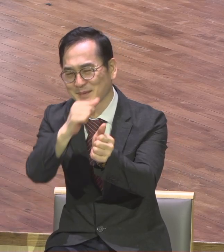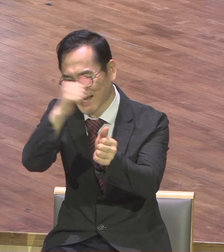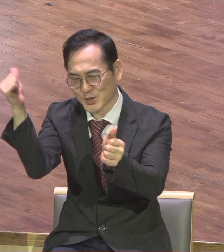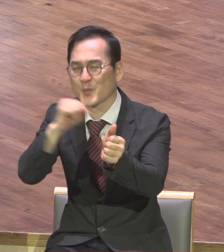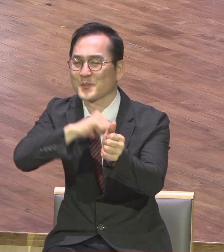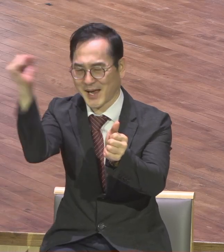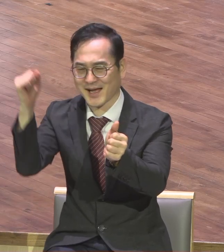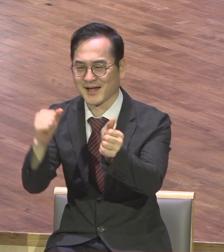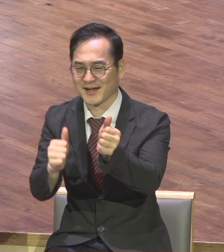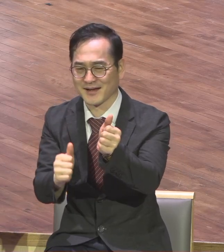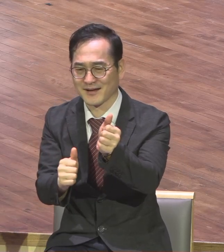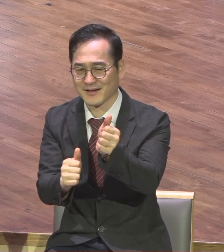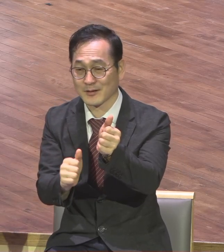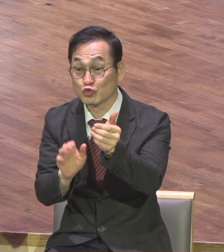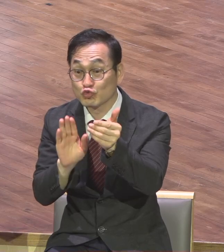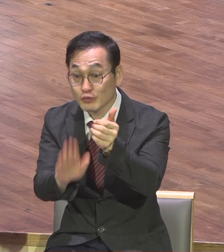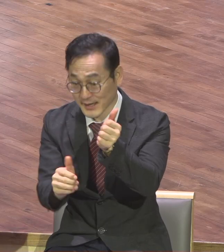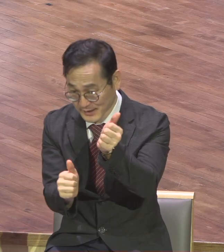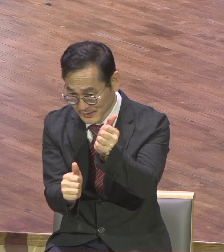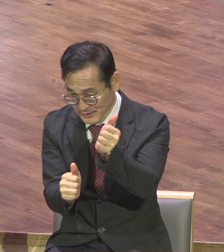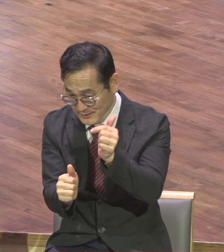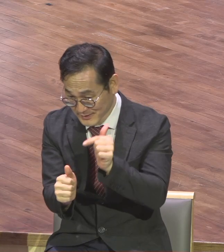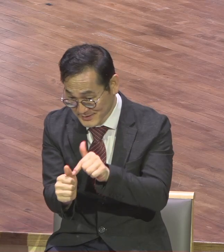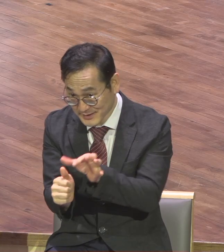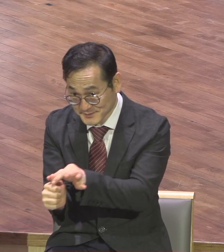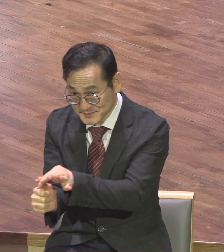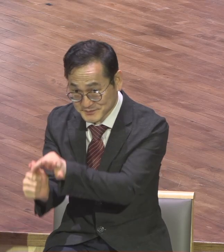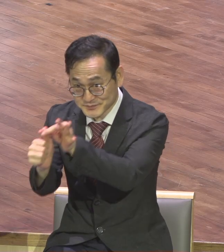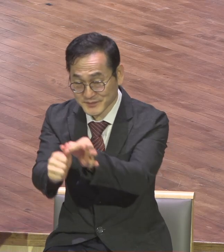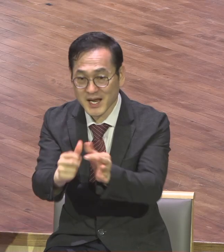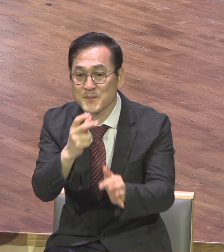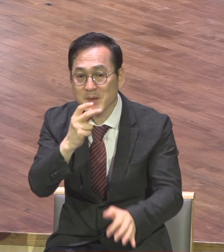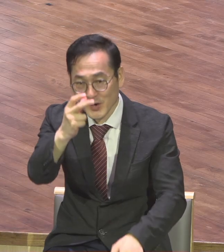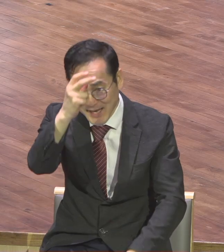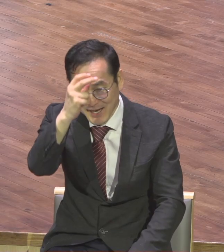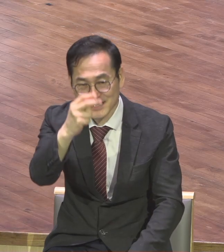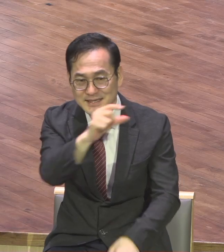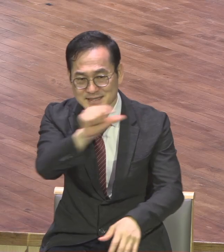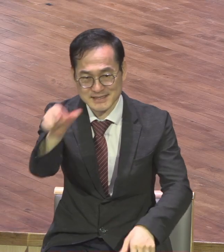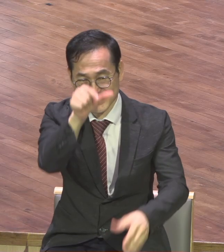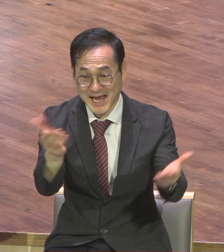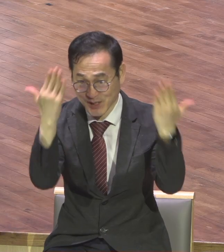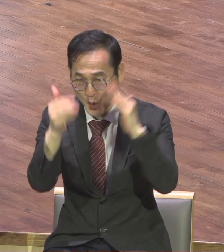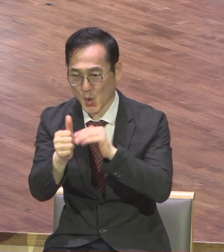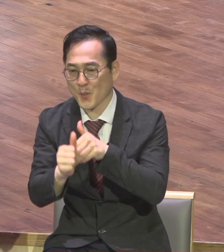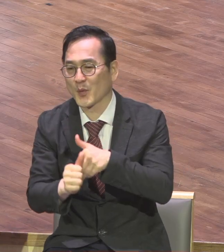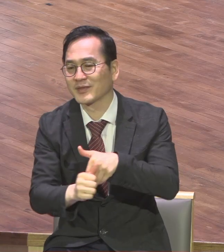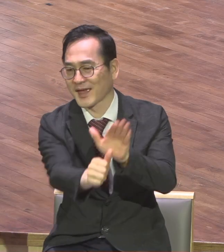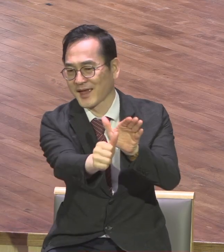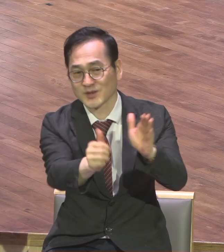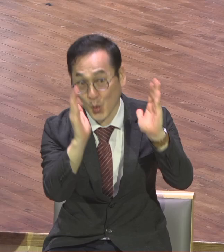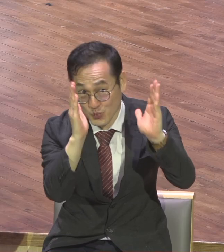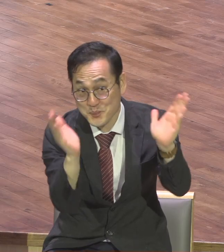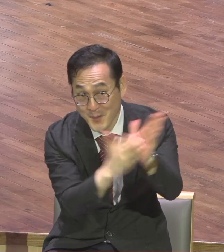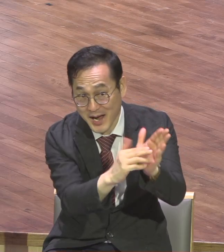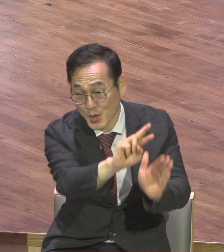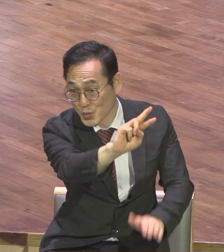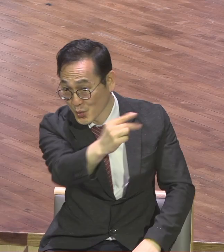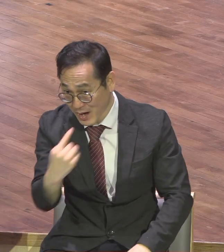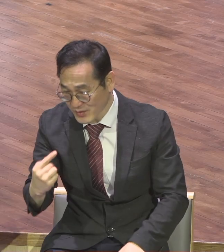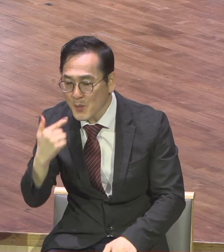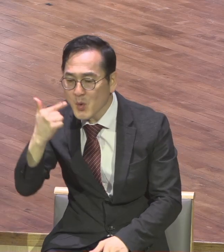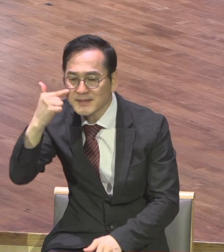이제 장로가 됐죠. 이분을 평양신학교 보내 목사가 되도록 등록금 다 대죠. 후원을 했어요.